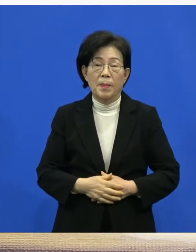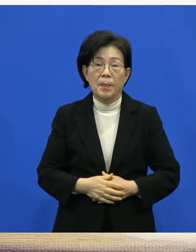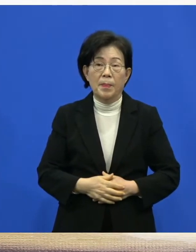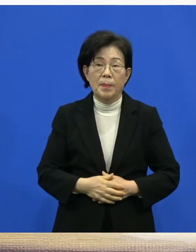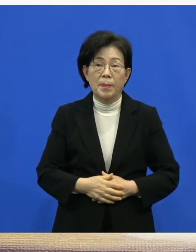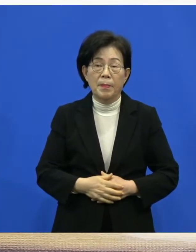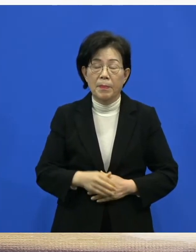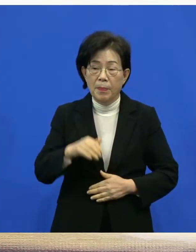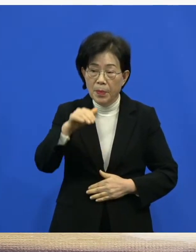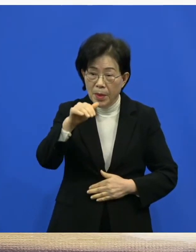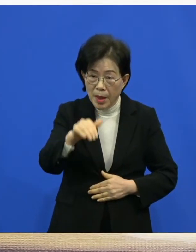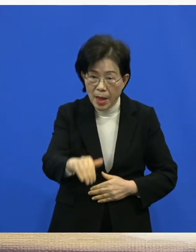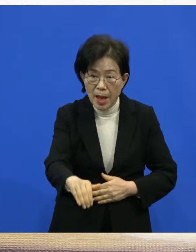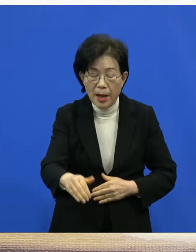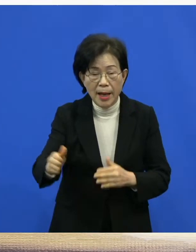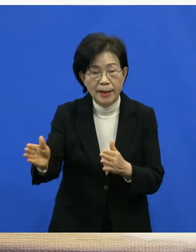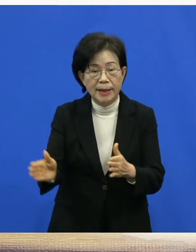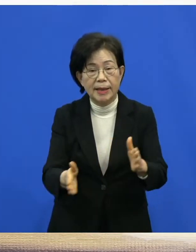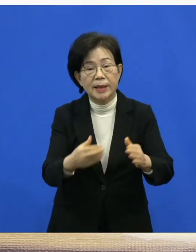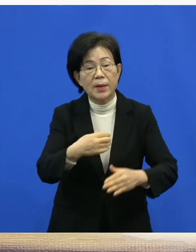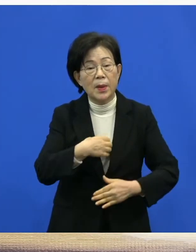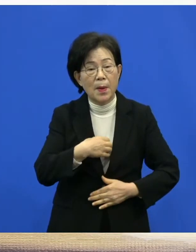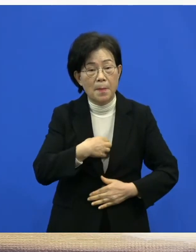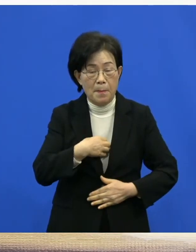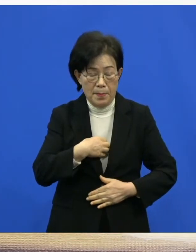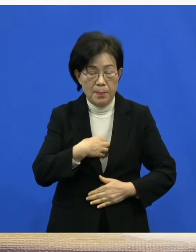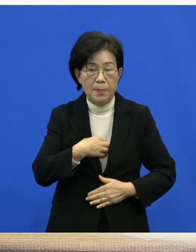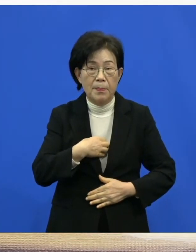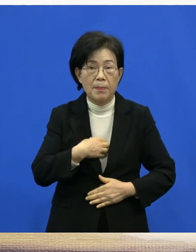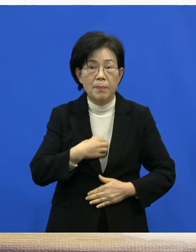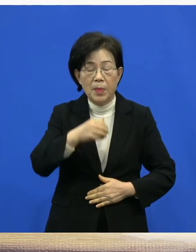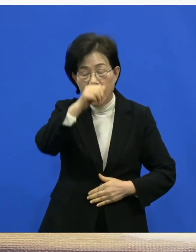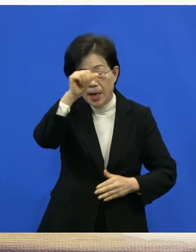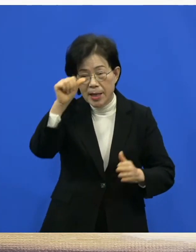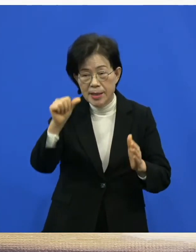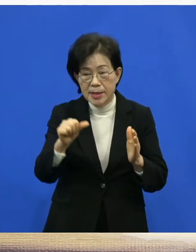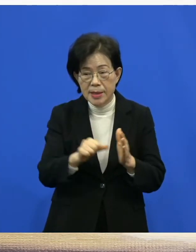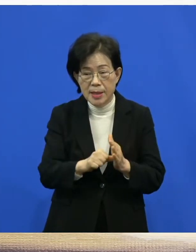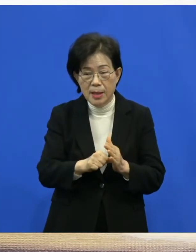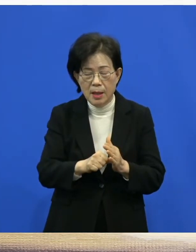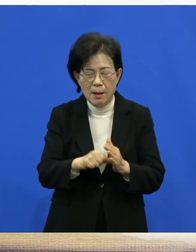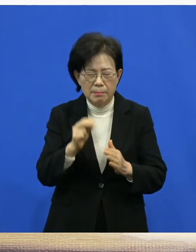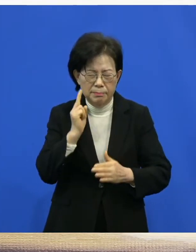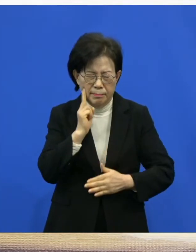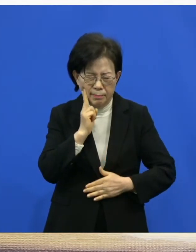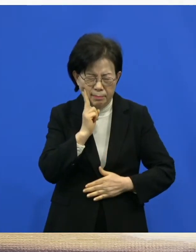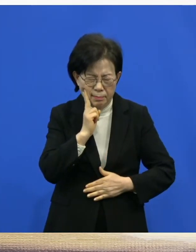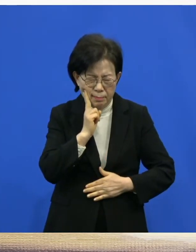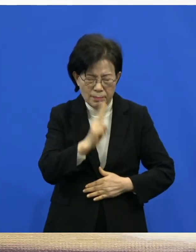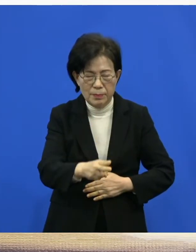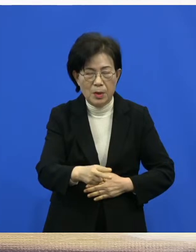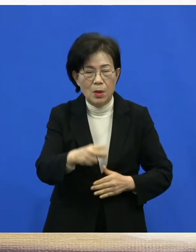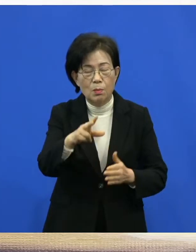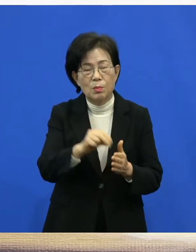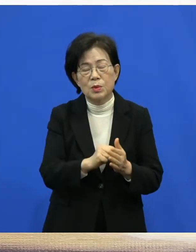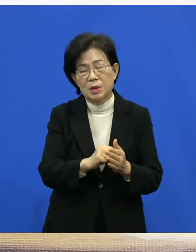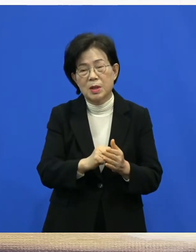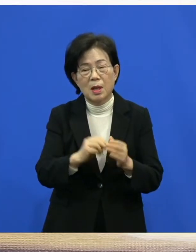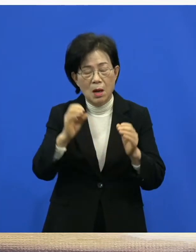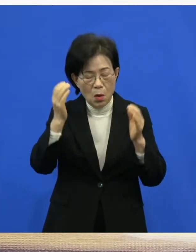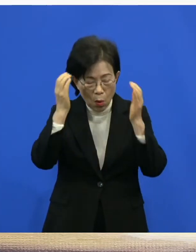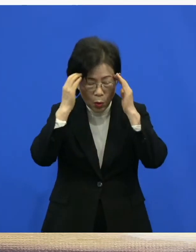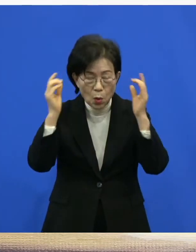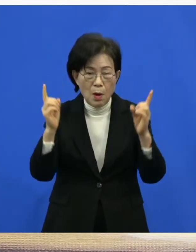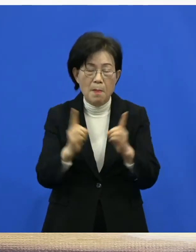거예요. 내려가는 길은 험한 것입니다. 인생의 거대한 폭풍이 불어닥쳤어.